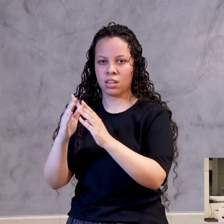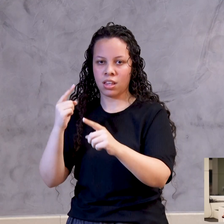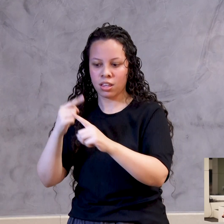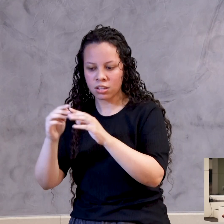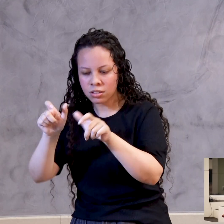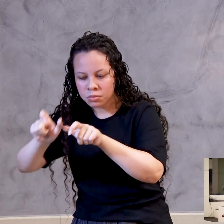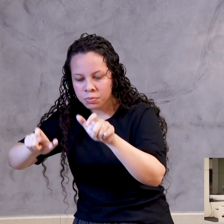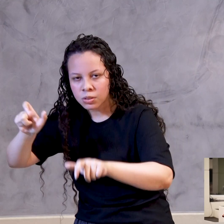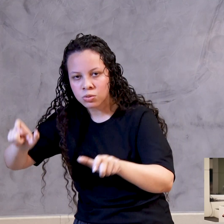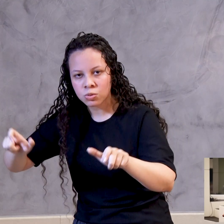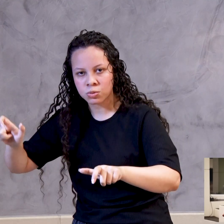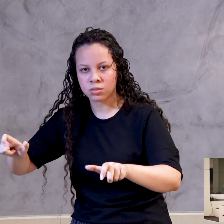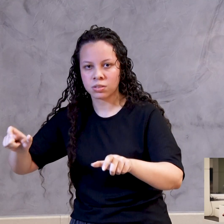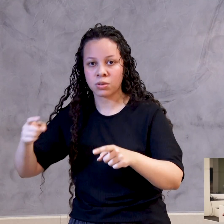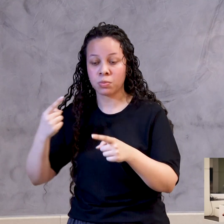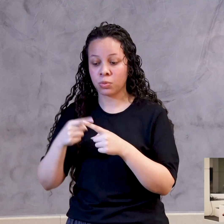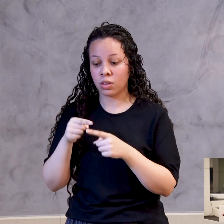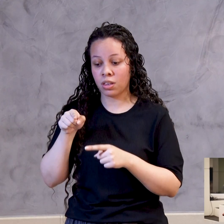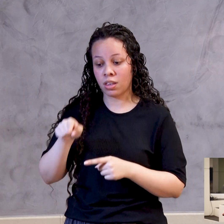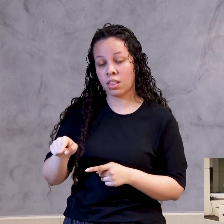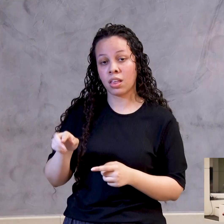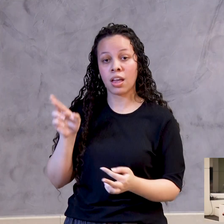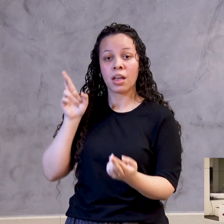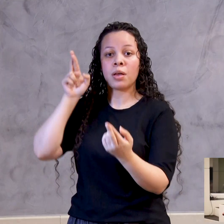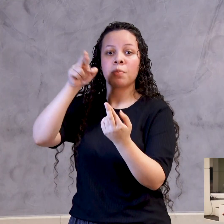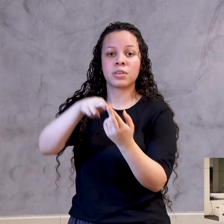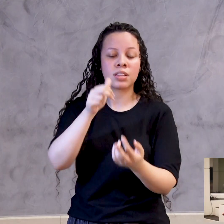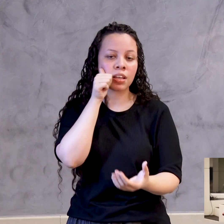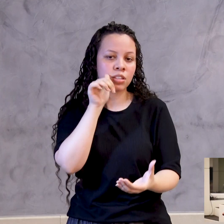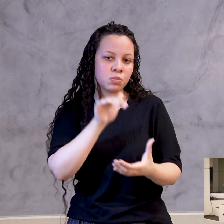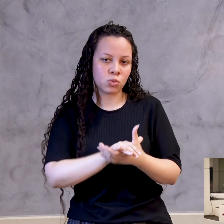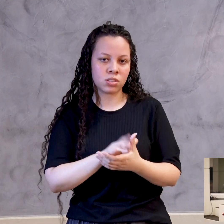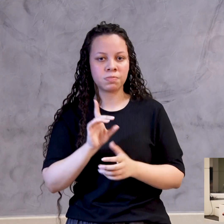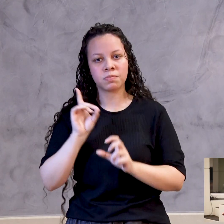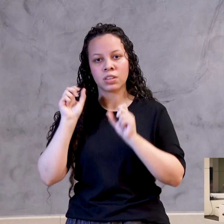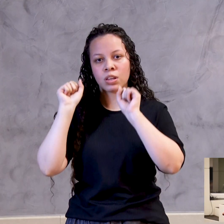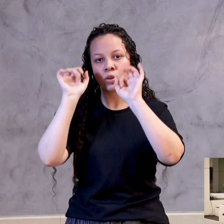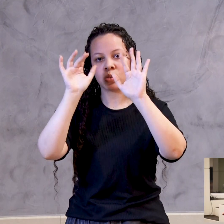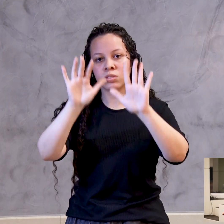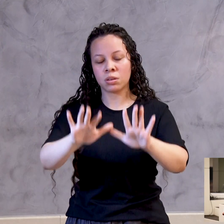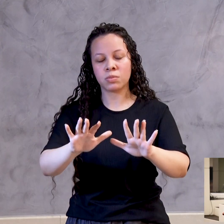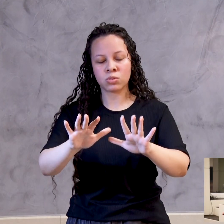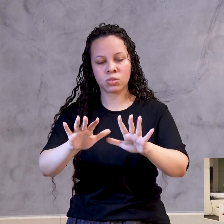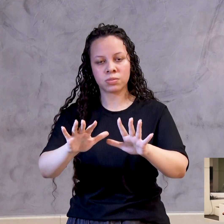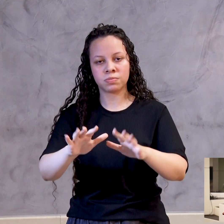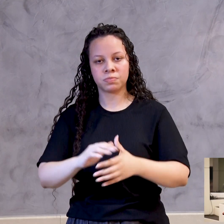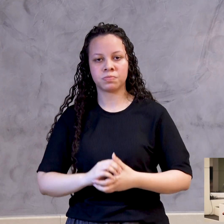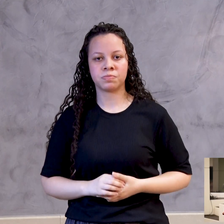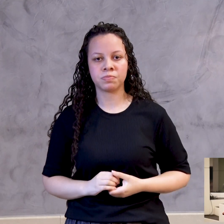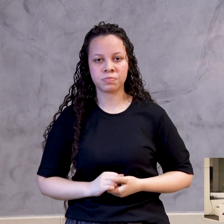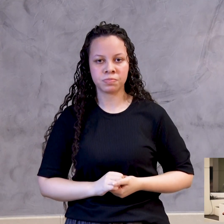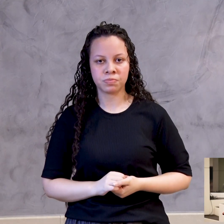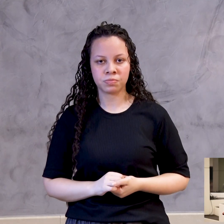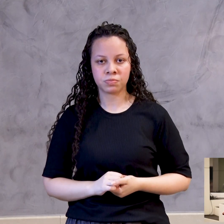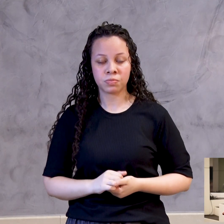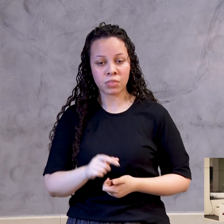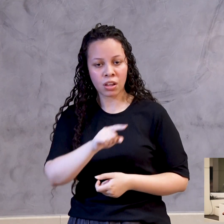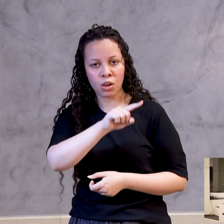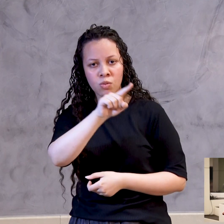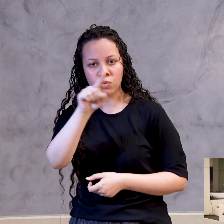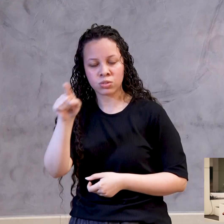lugar de uma esposa. Que Deus te abençoe. Abençoe ricamente a sua vida e que você possa